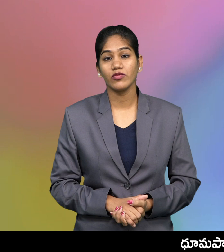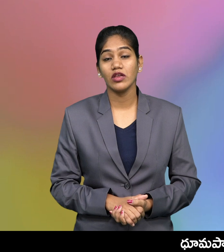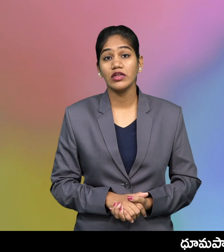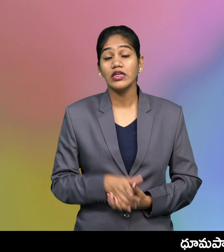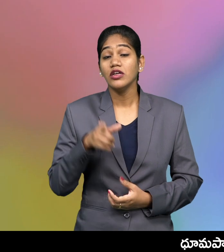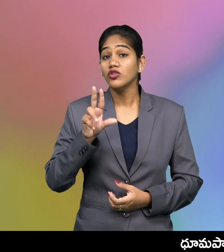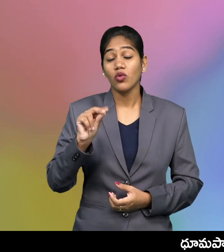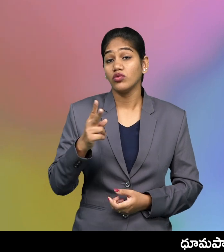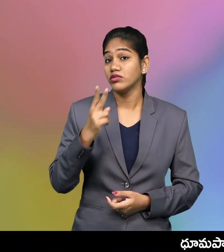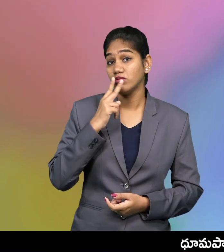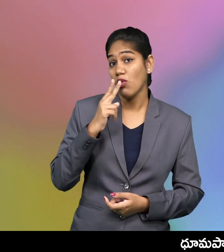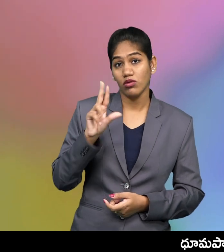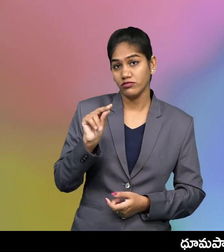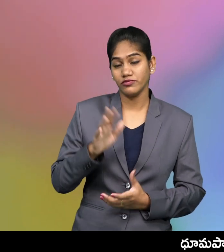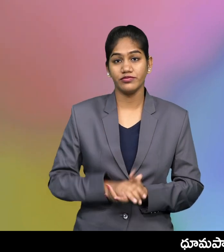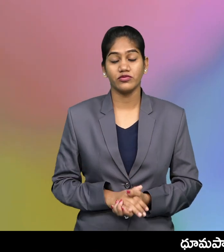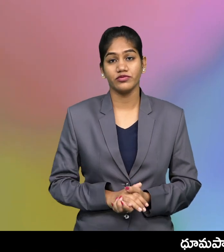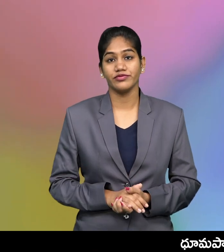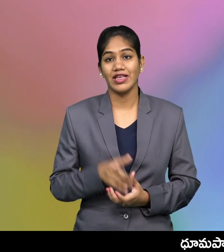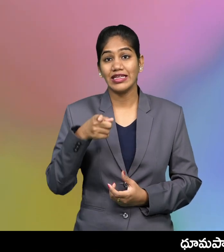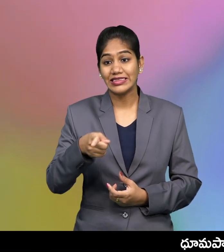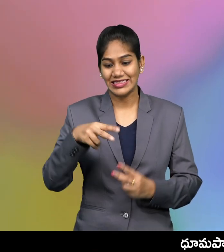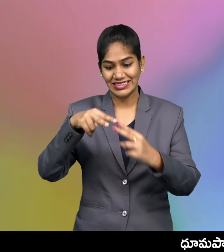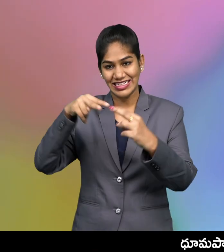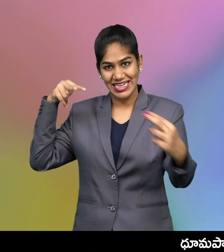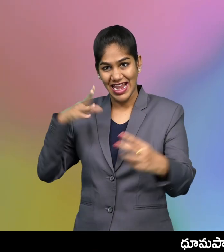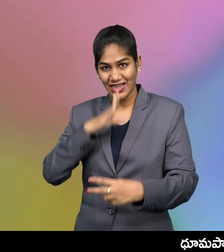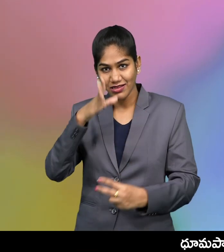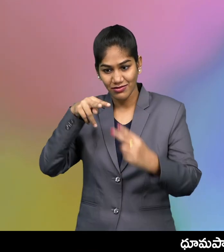ధూమపానం చేయవద్దు లేదా ట్రాక్లపై నడవకండి.